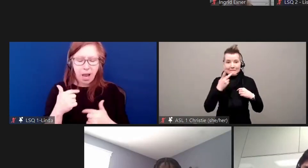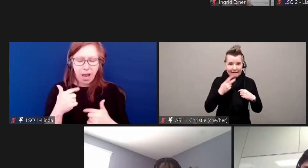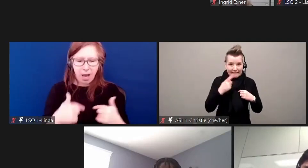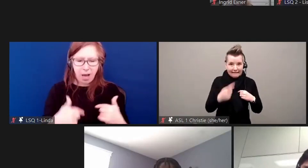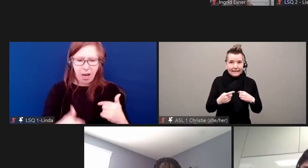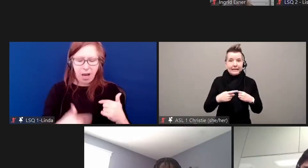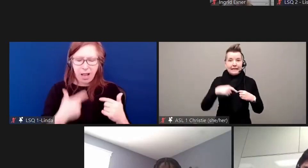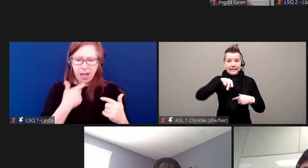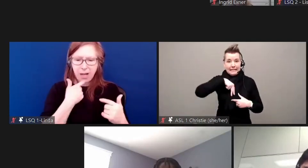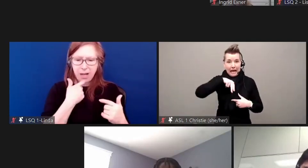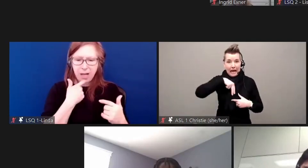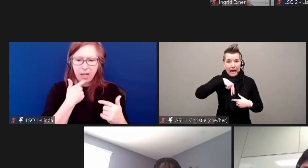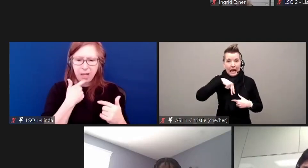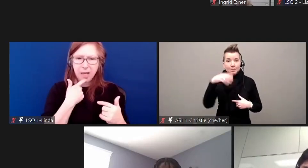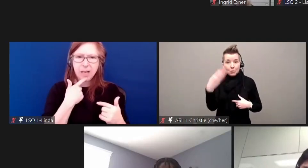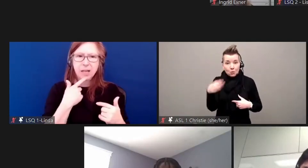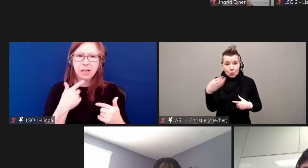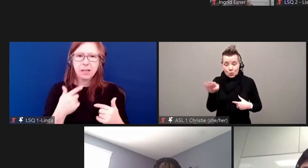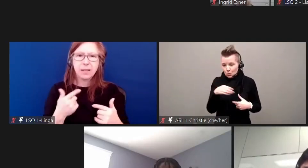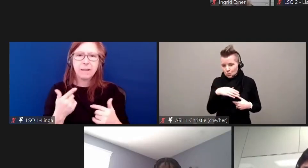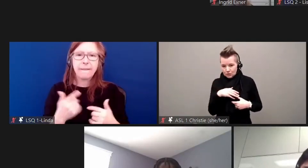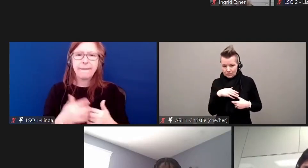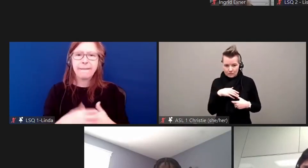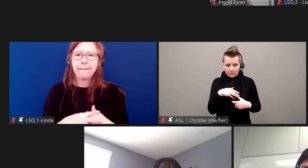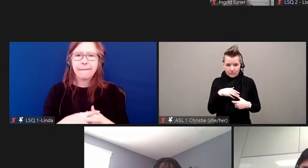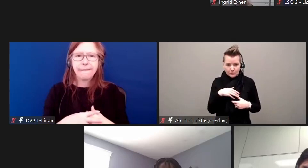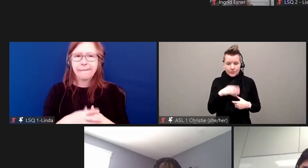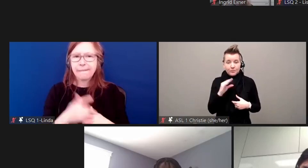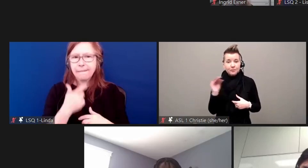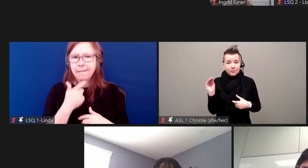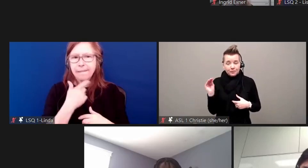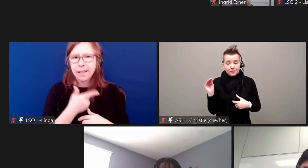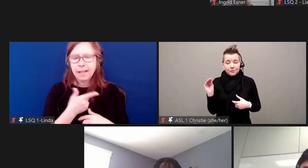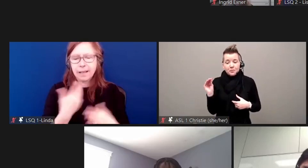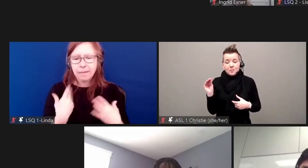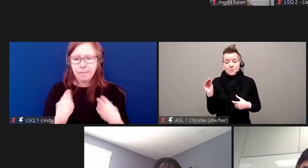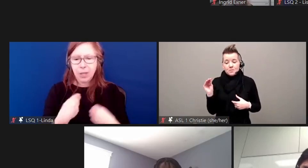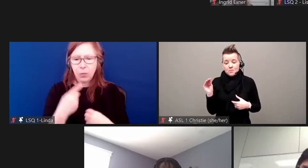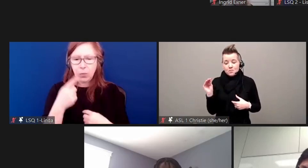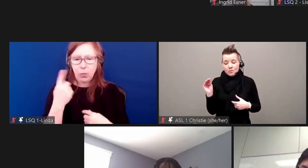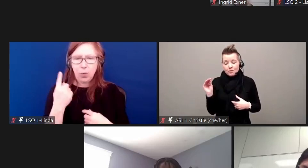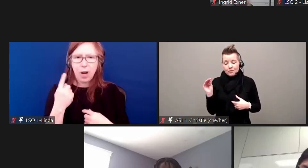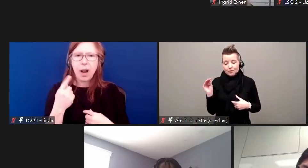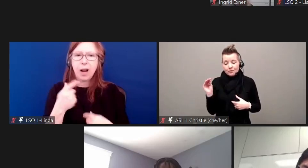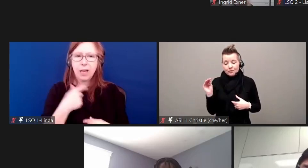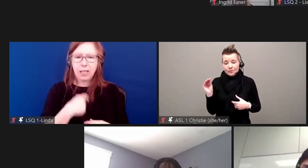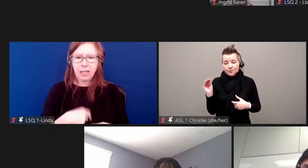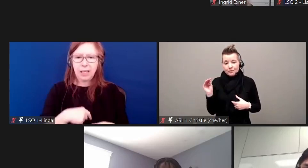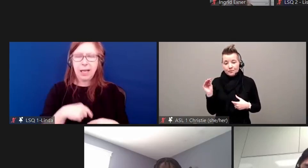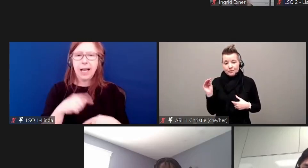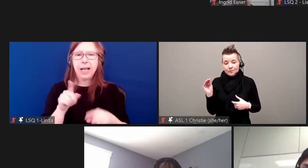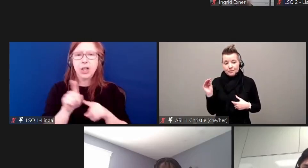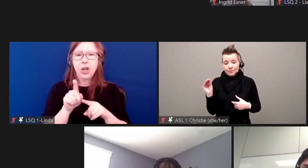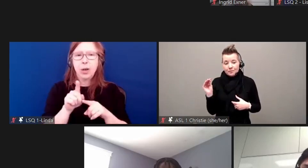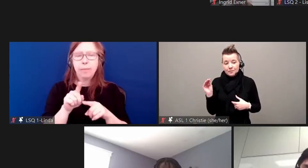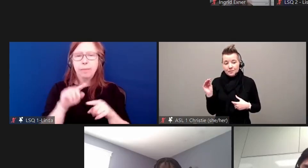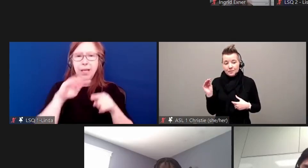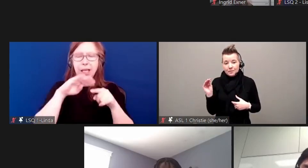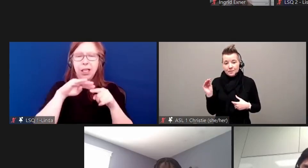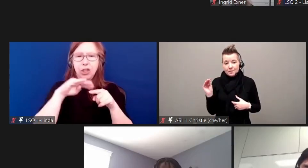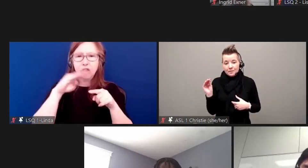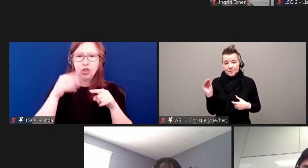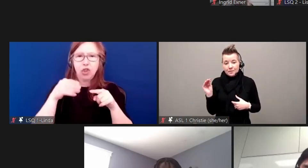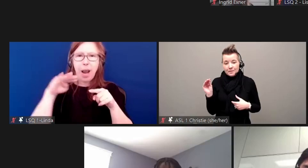en anglais, avec with camels on them, puis un manteau noir. Une cravate avec des petits chameaux. Je veux faire